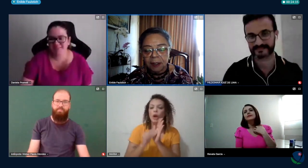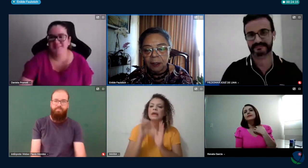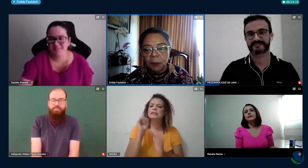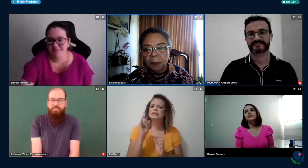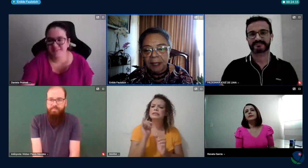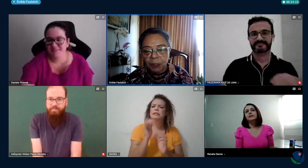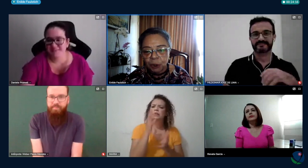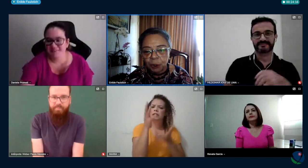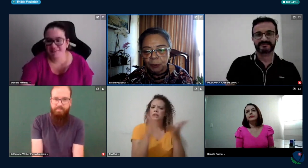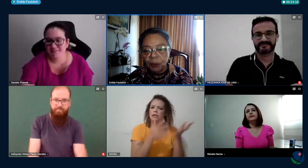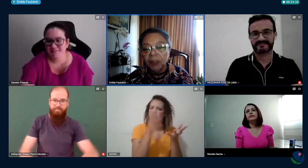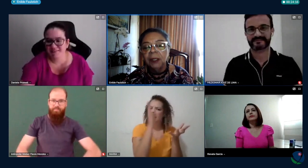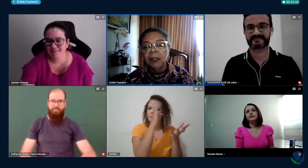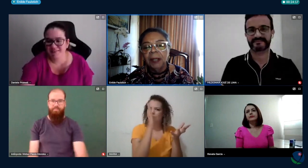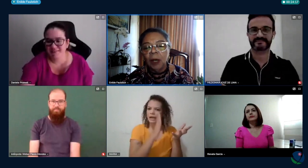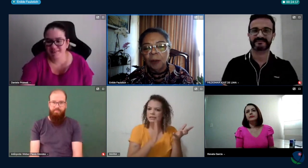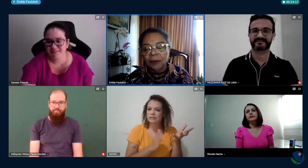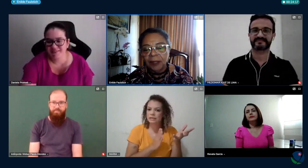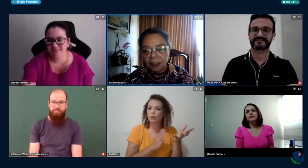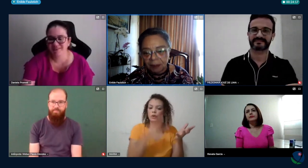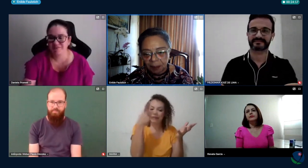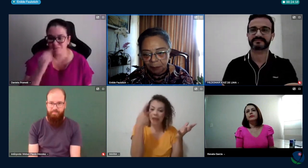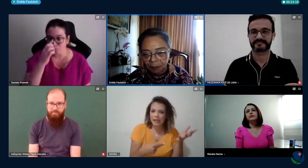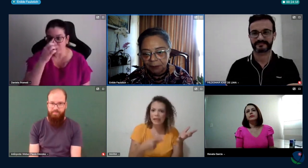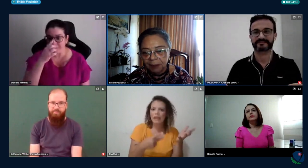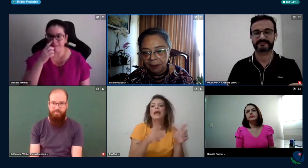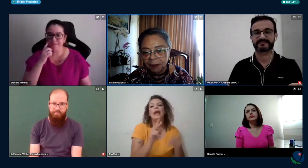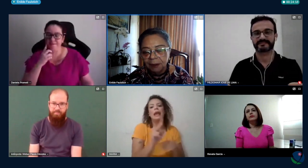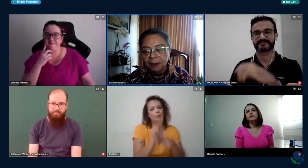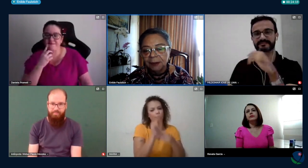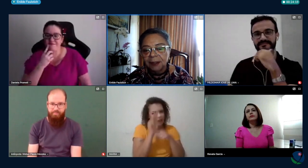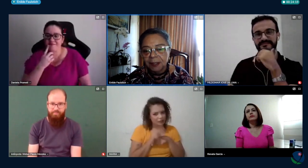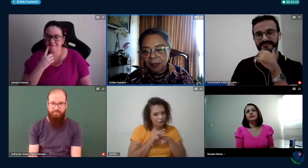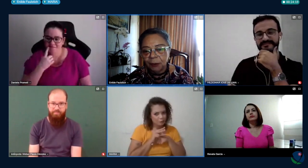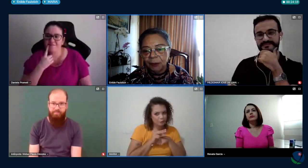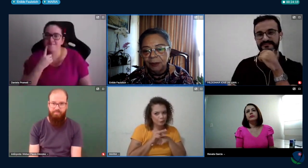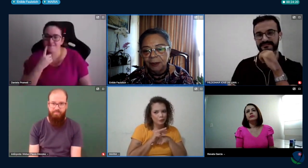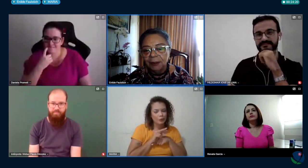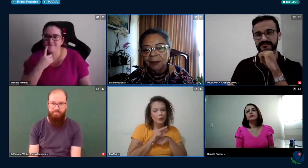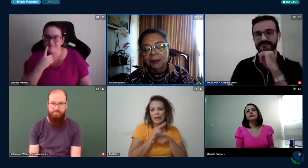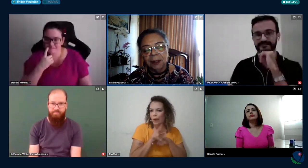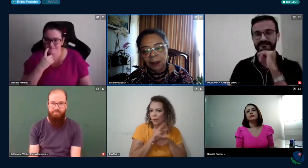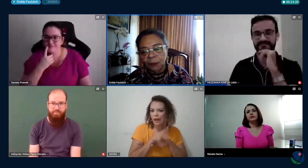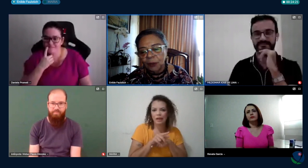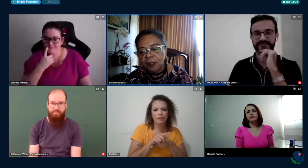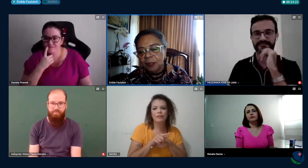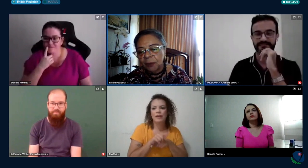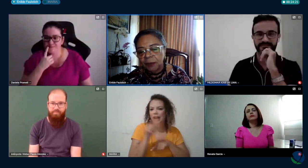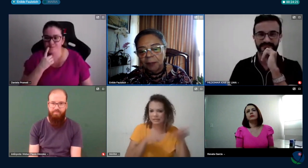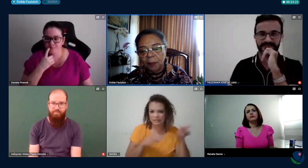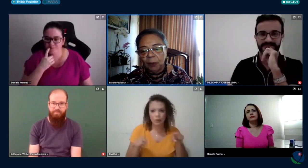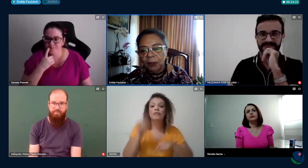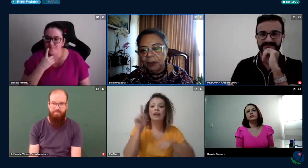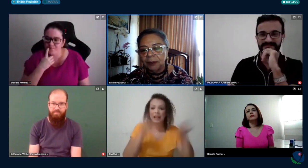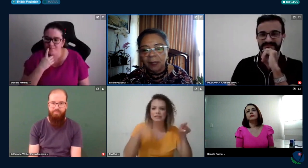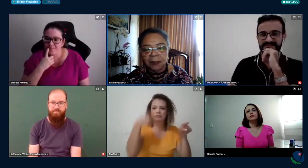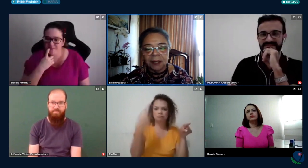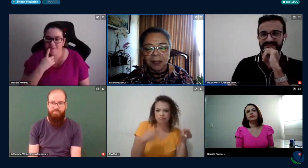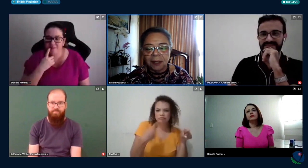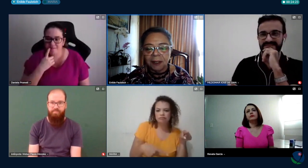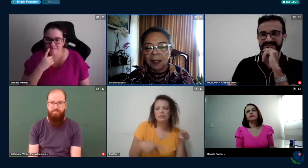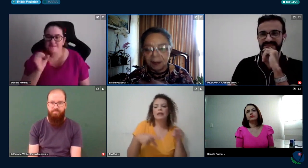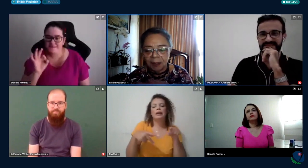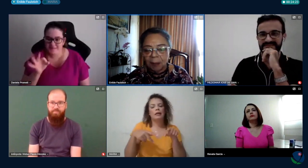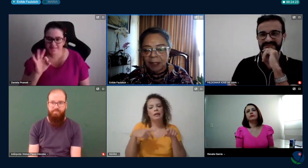brasileira, seria um empréstimo e não uma variação, né? Tá certo? Então, vocês vão depois... Quem